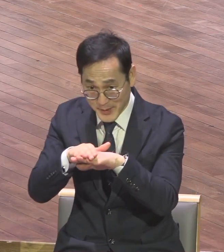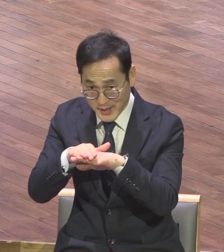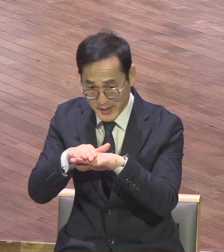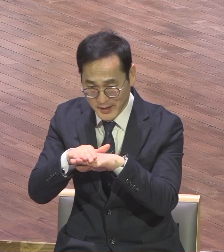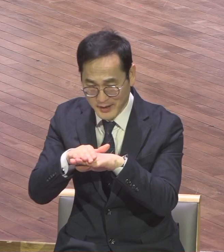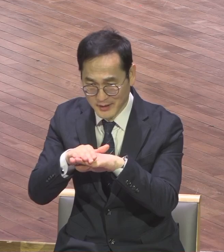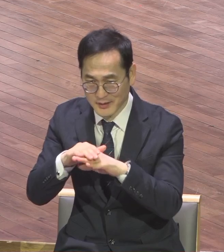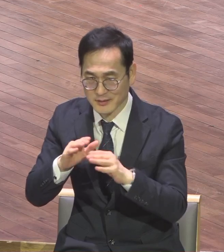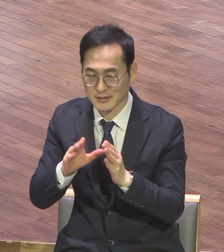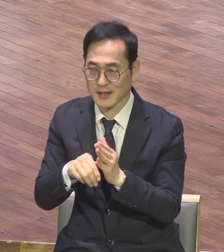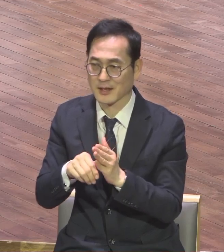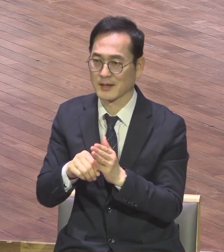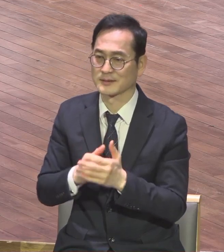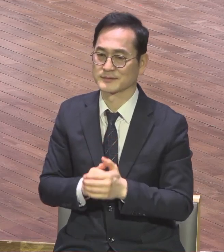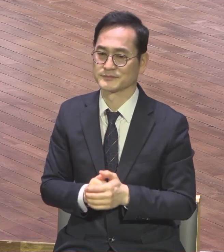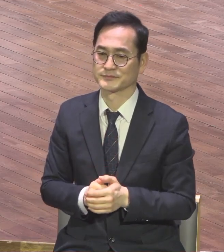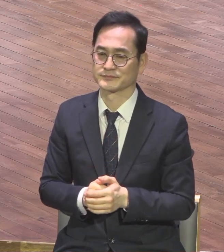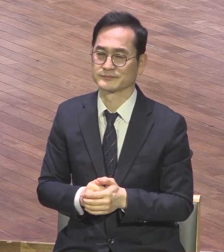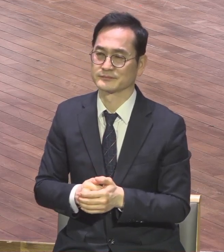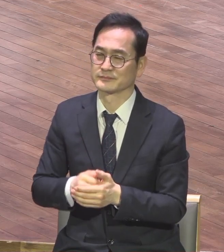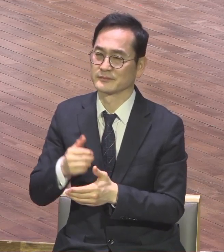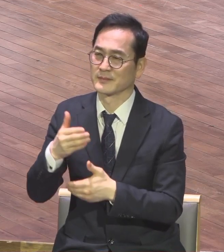내가 임직 받기 전에 내 가슴 속에